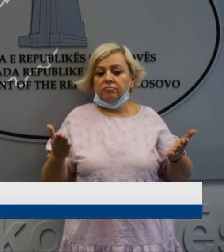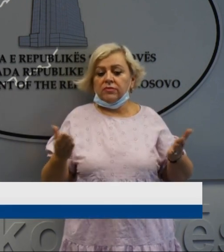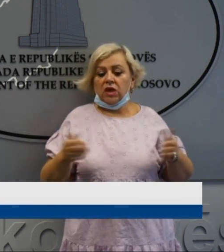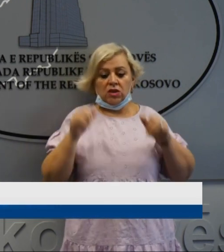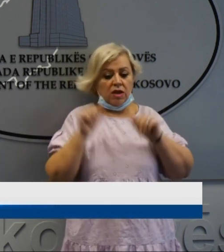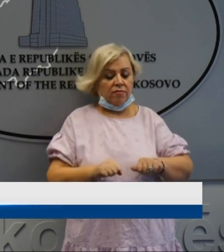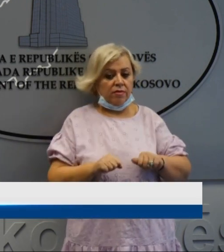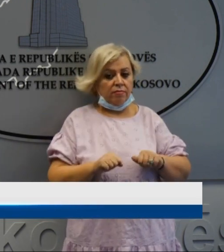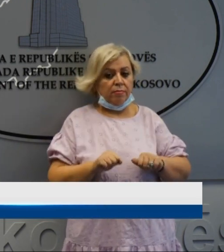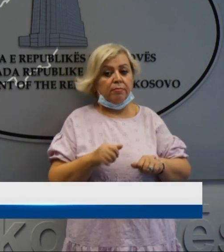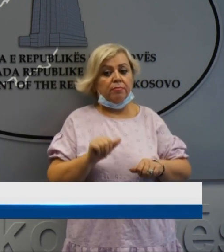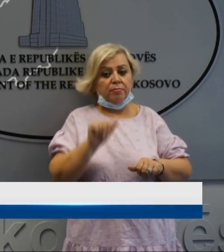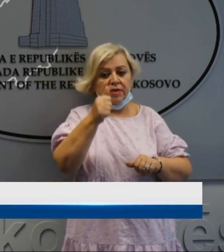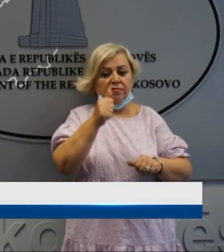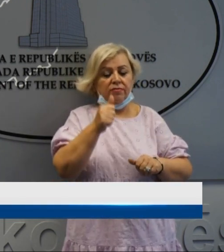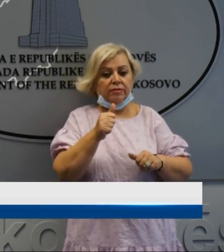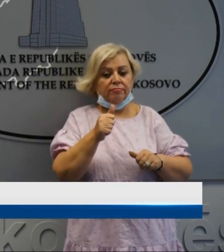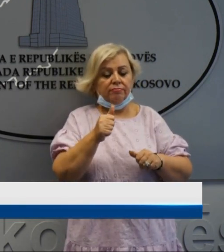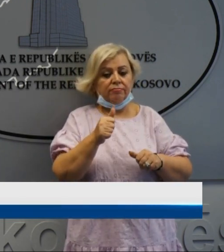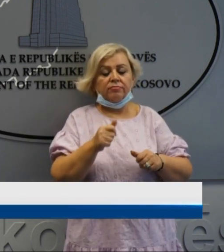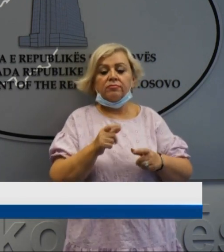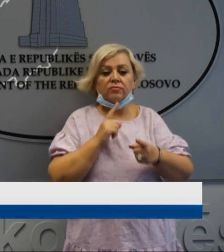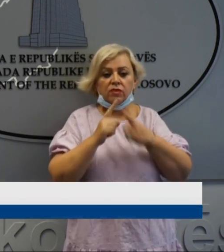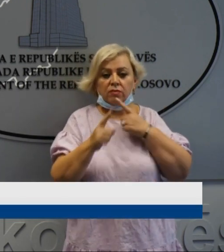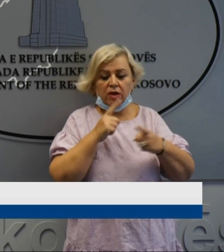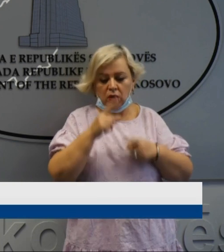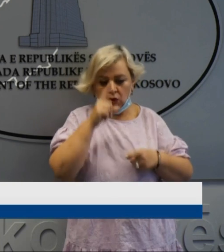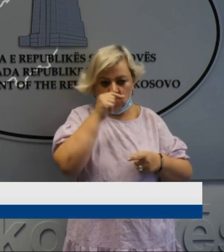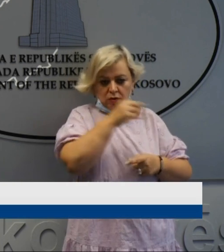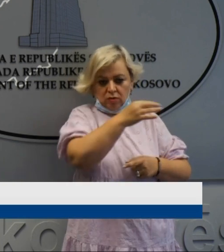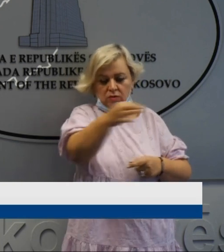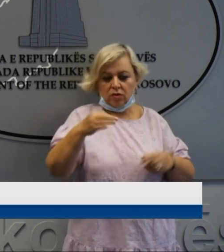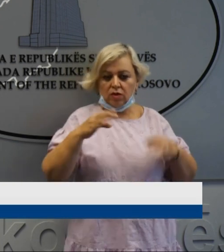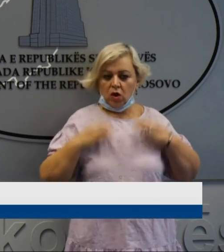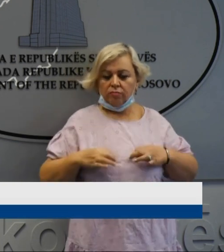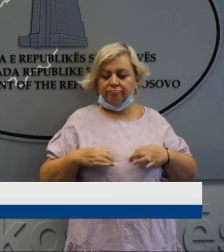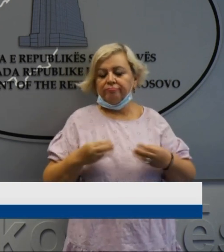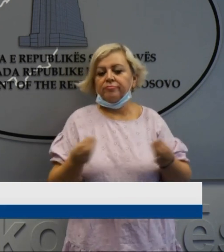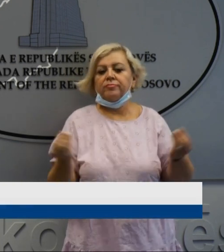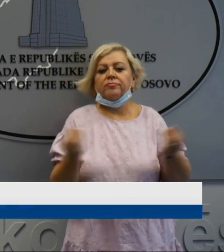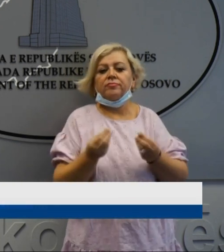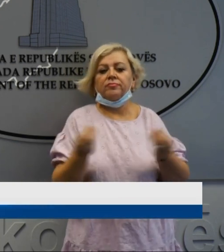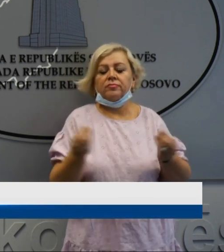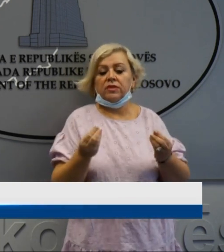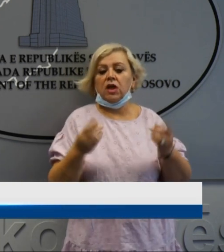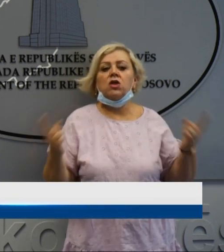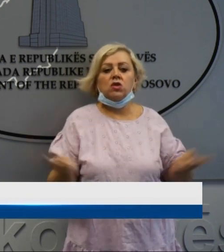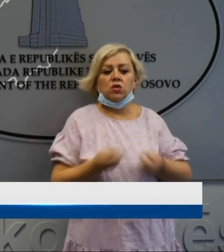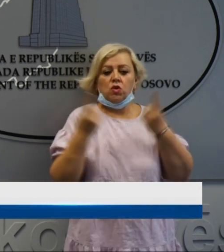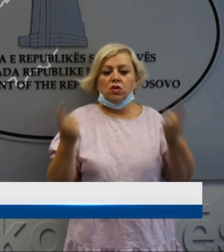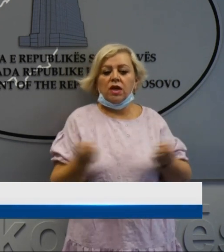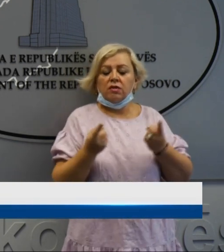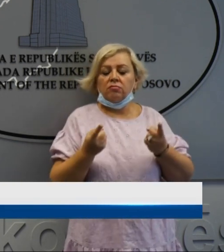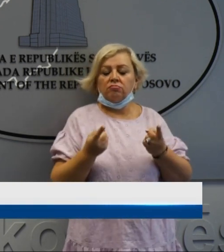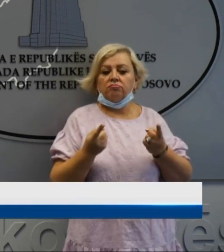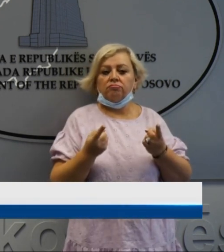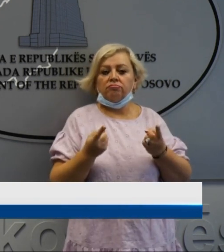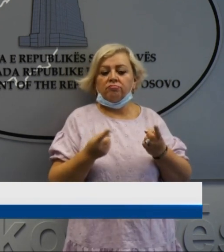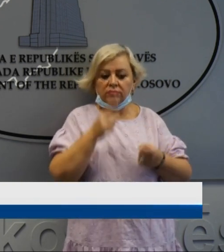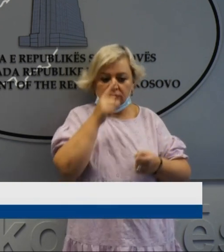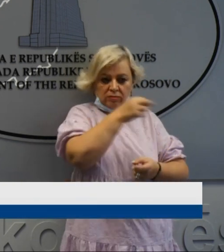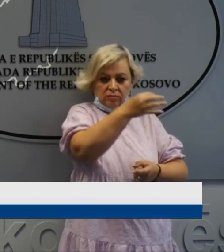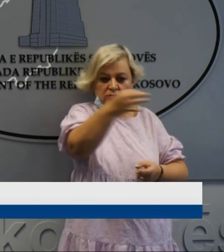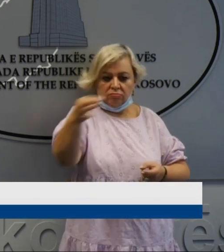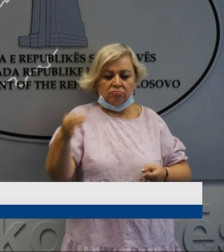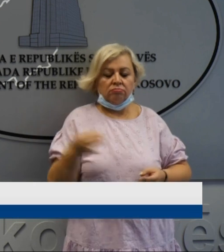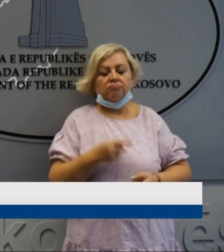merë qeveria pa diskutim para prak me kryetarët e komunave. Kjo sepse situata në teren edhe